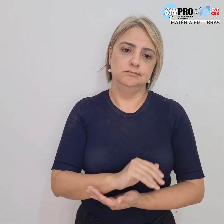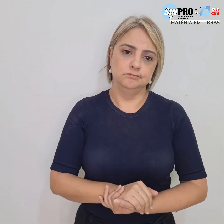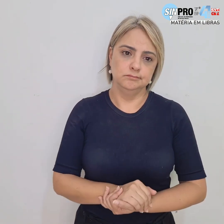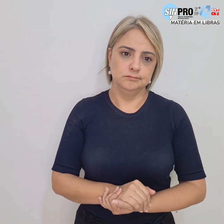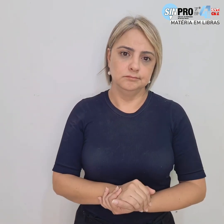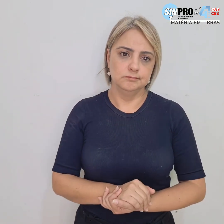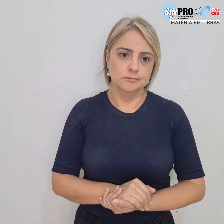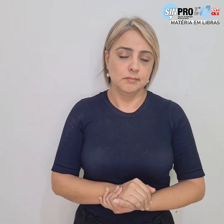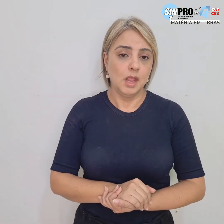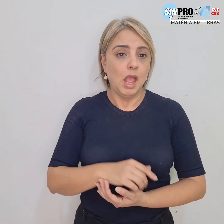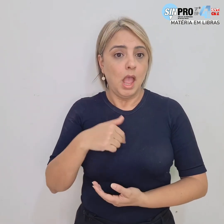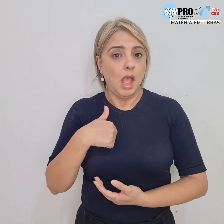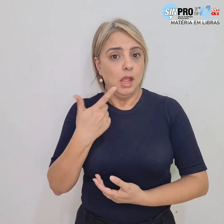Entre as maiores corporações